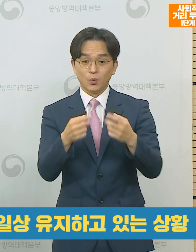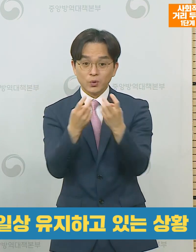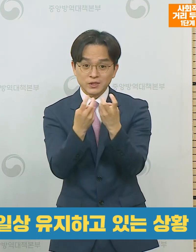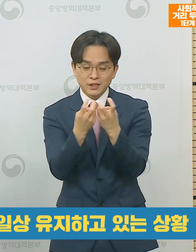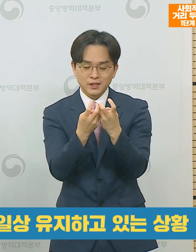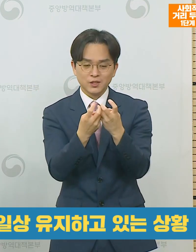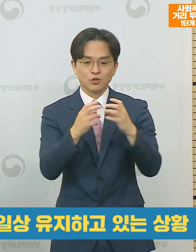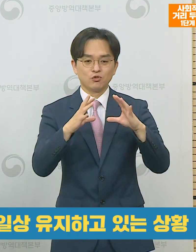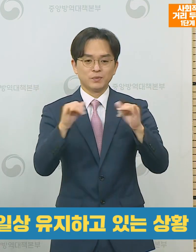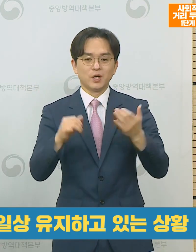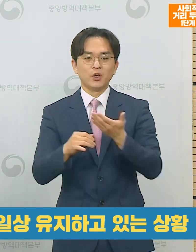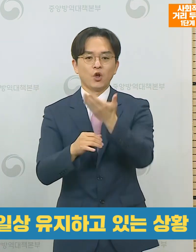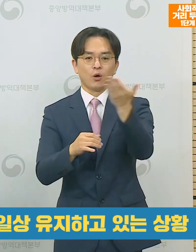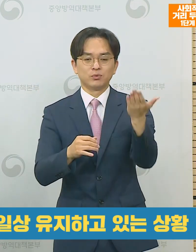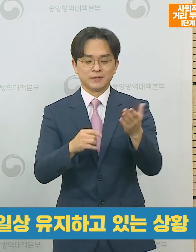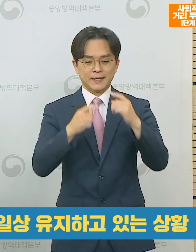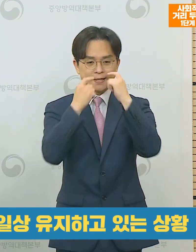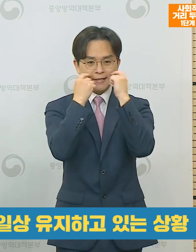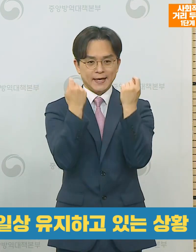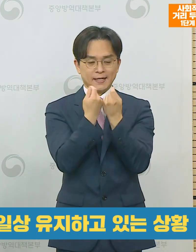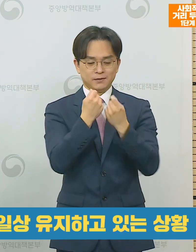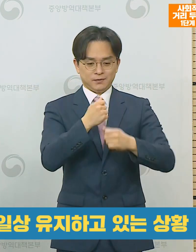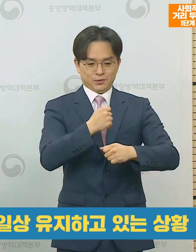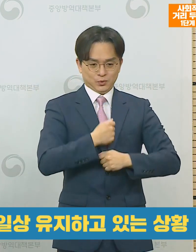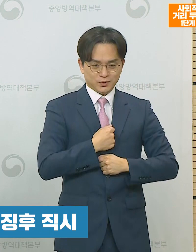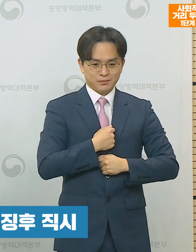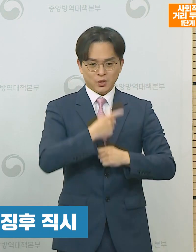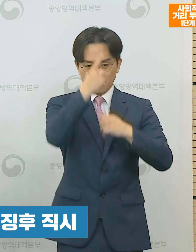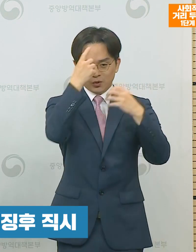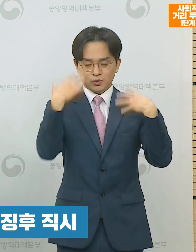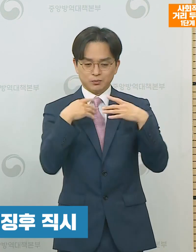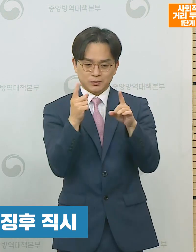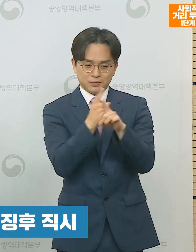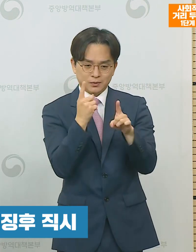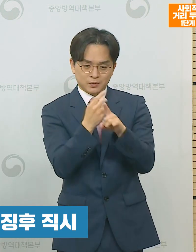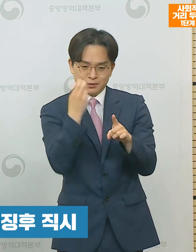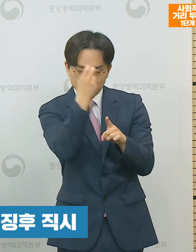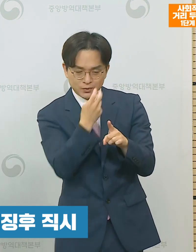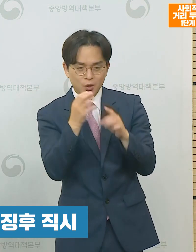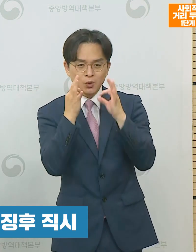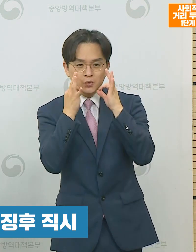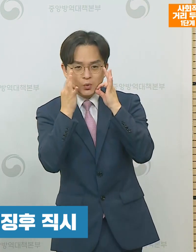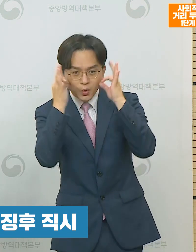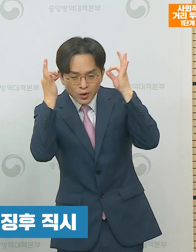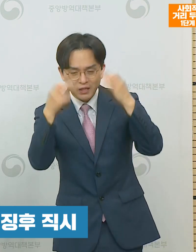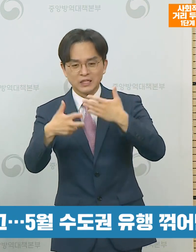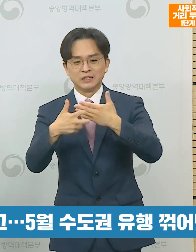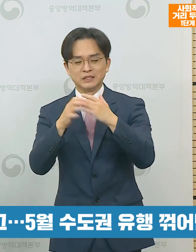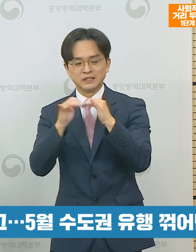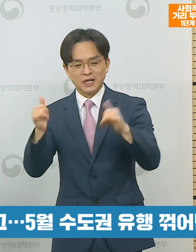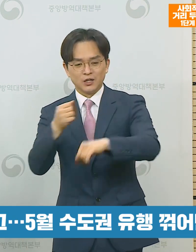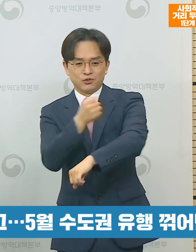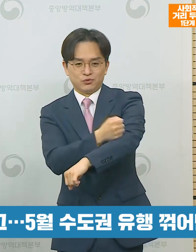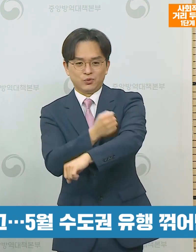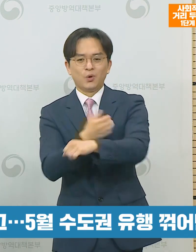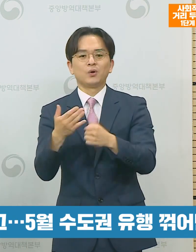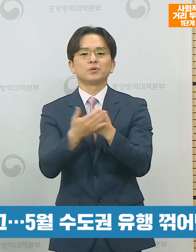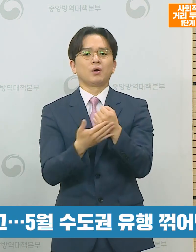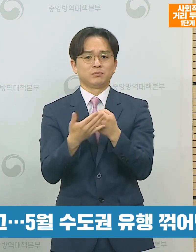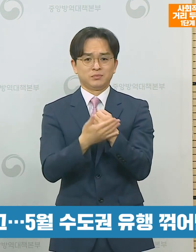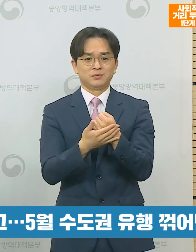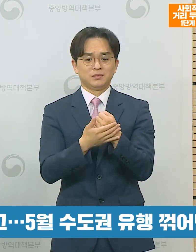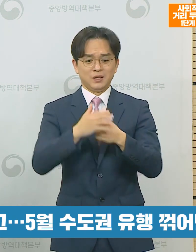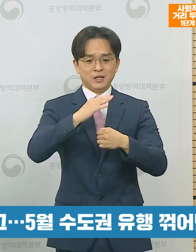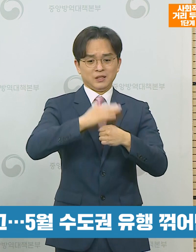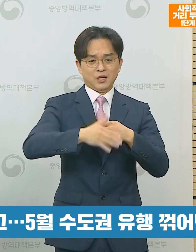위기를 잘 넘기고 일상을 유지하고 있는 상황입니다. 현재 위기 징후를 직시하고 그동안의 대구